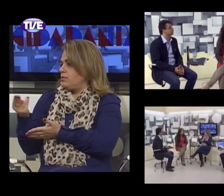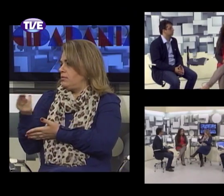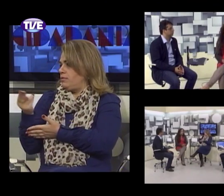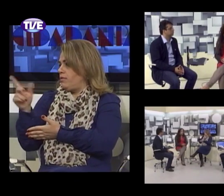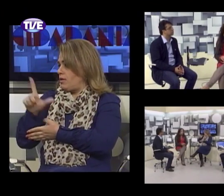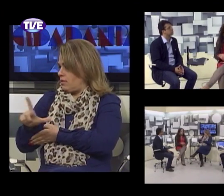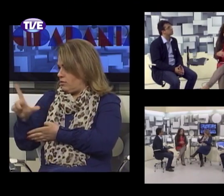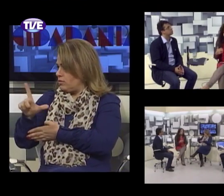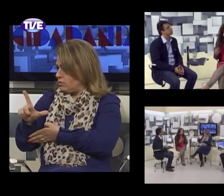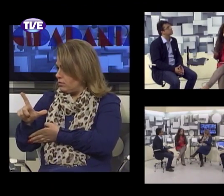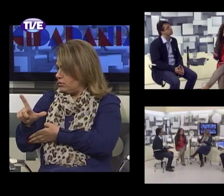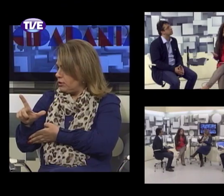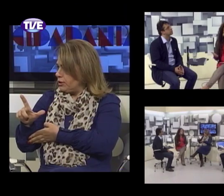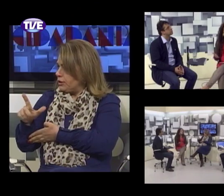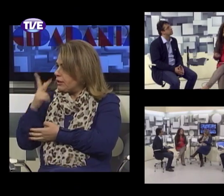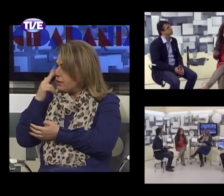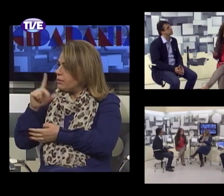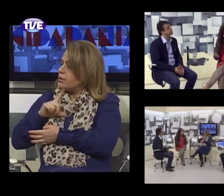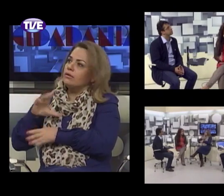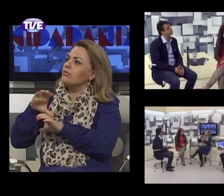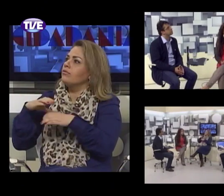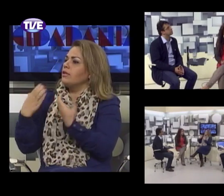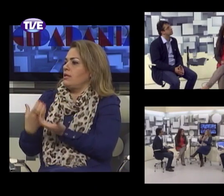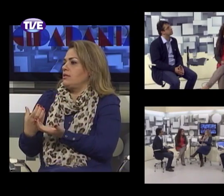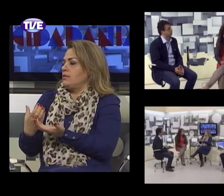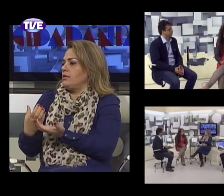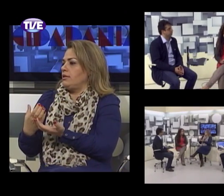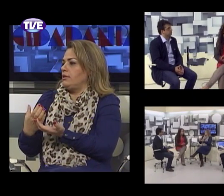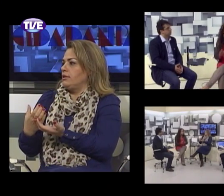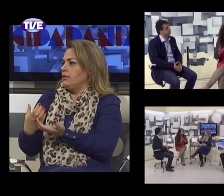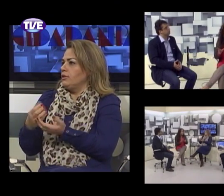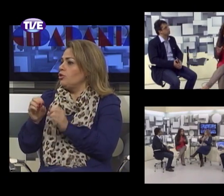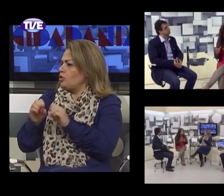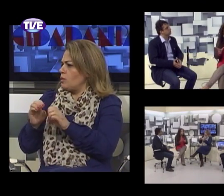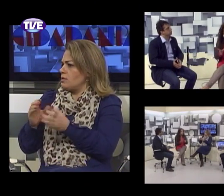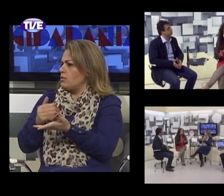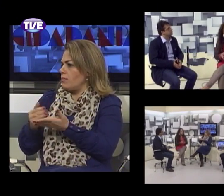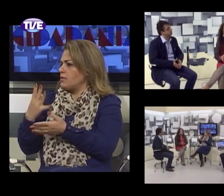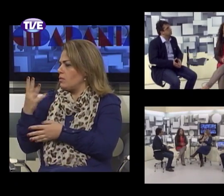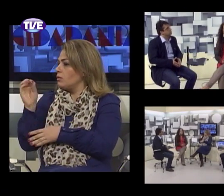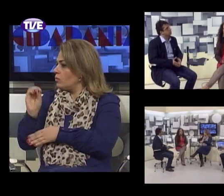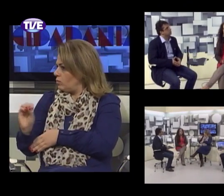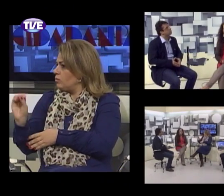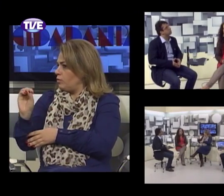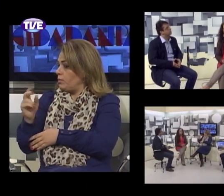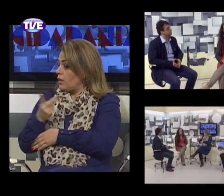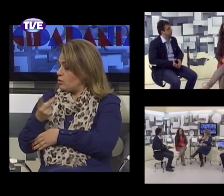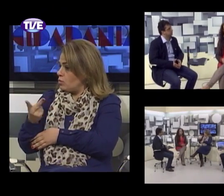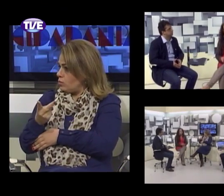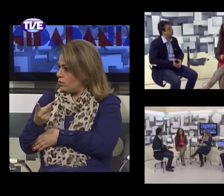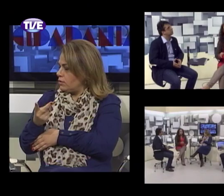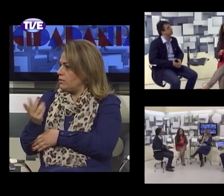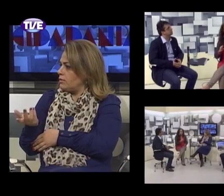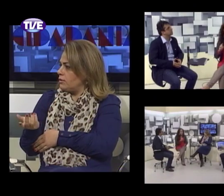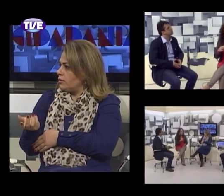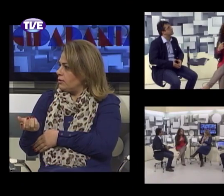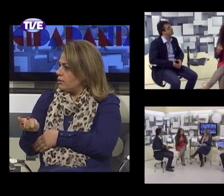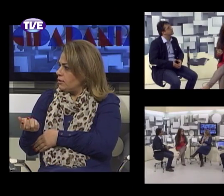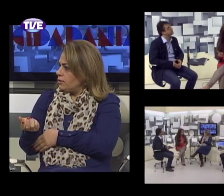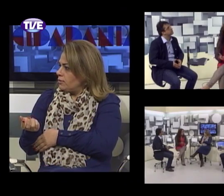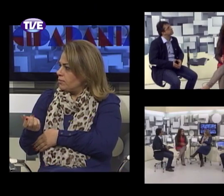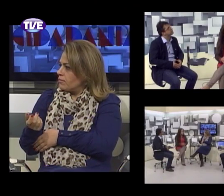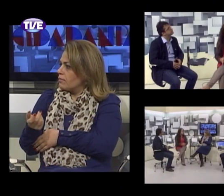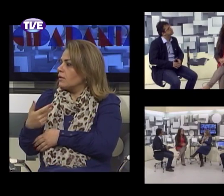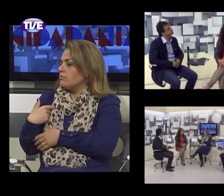Lajeado, e também a Conferência de Educação, que começa dia 4 de outubro. Então, nessas duas conferências, nós queremos que